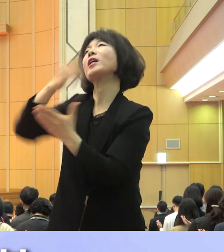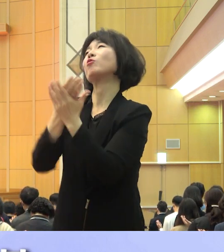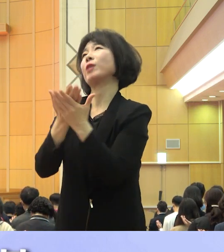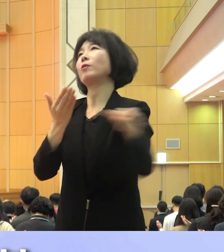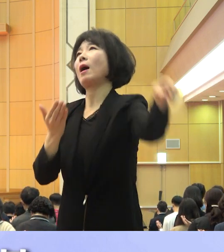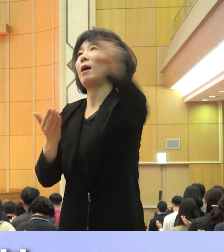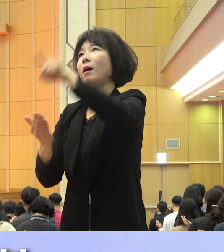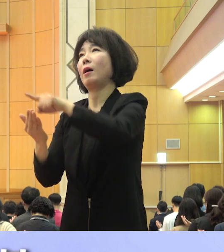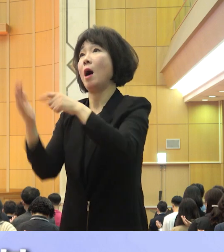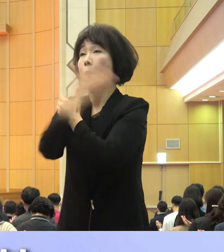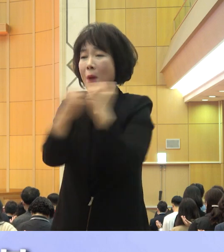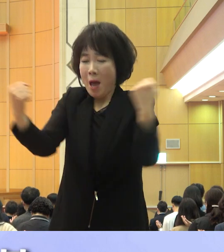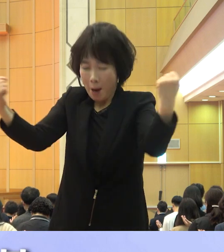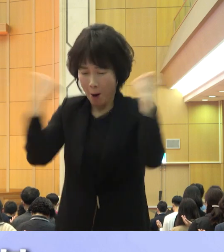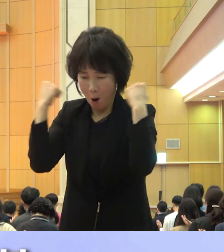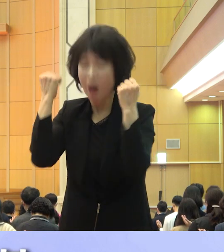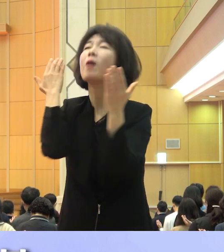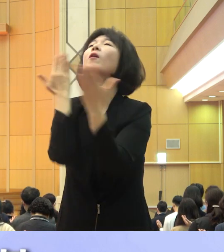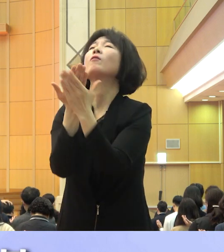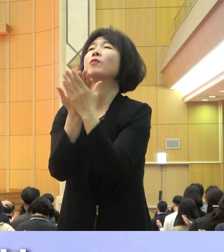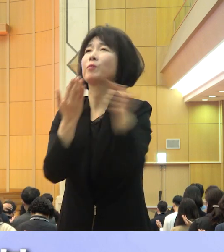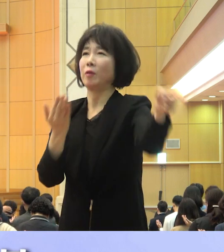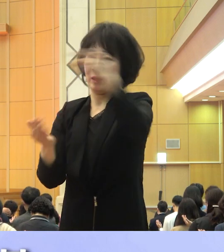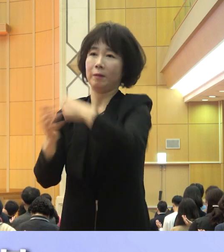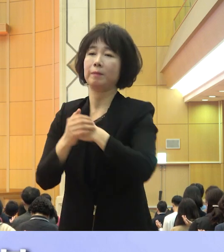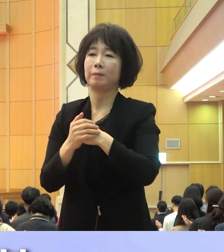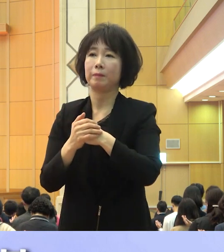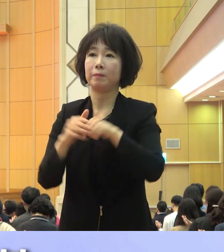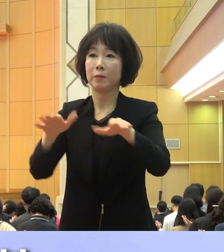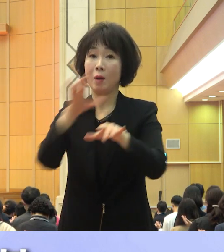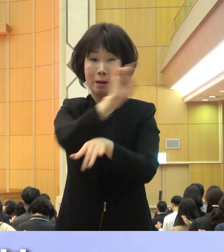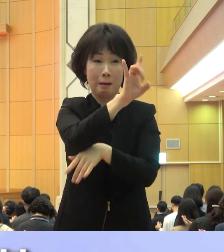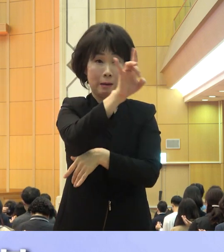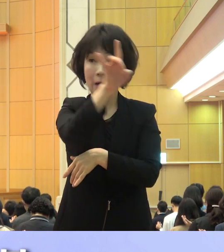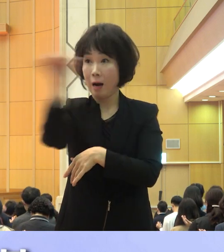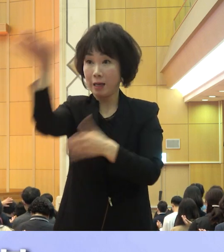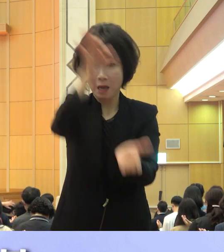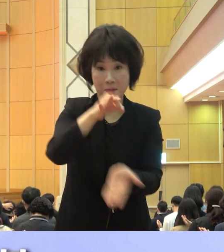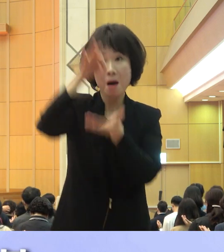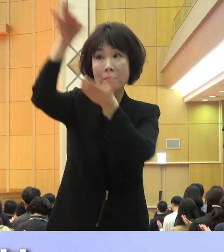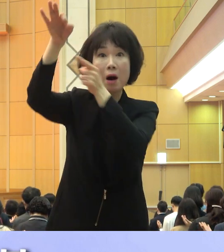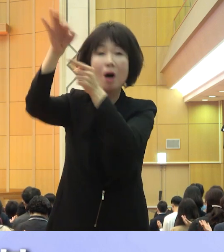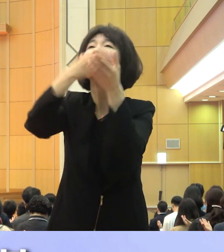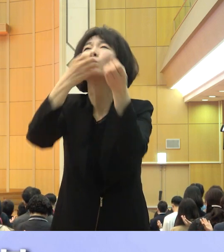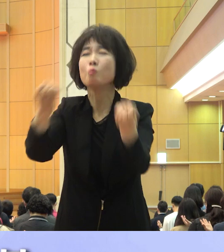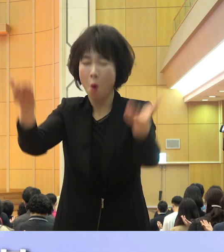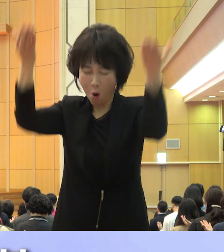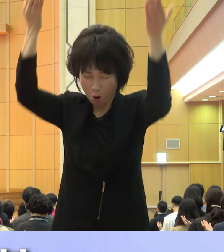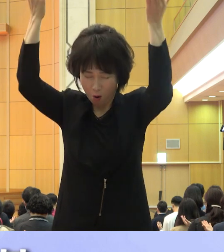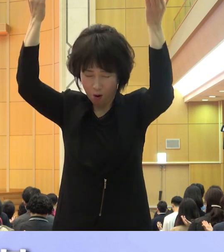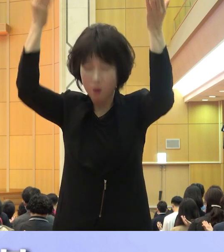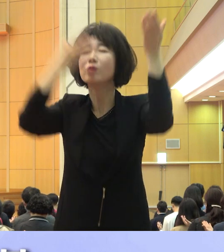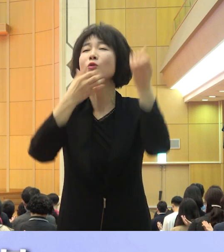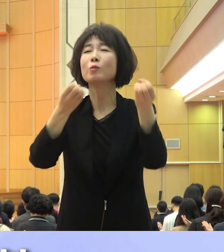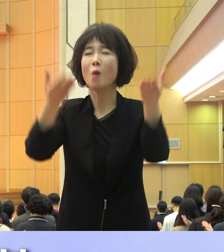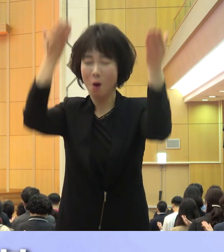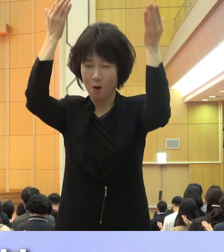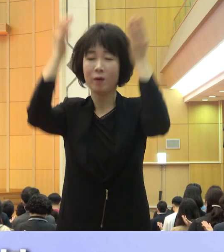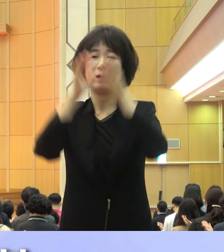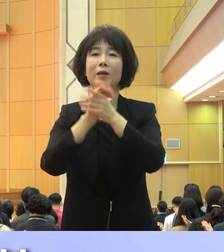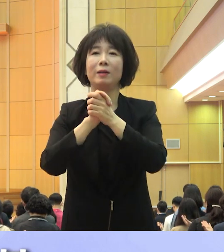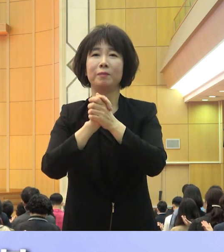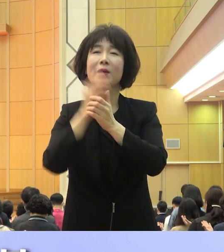하시고 건강하게 하옵소서. 드린 예물 위에 축복합니다. 주의 종이 복을